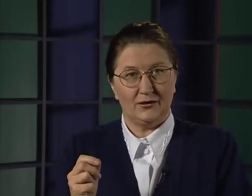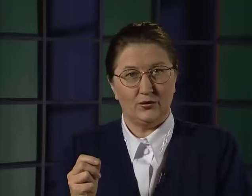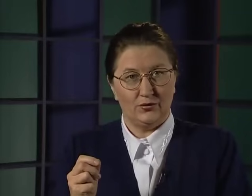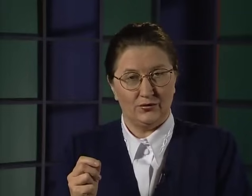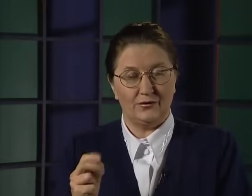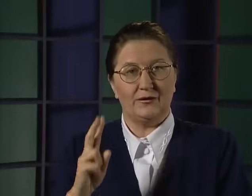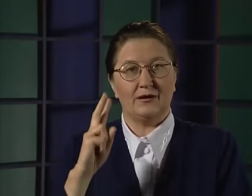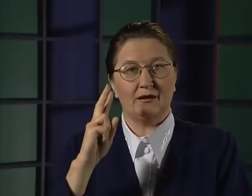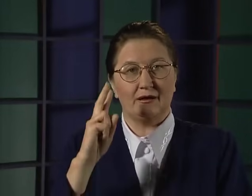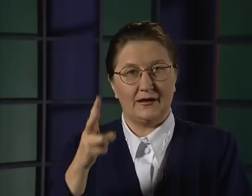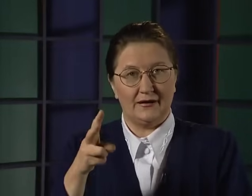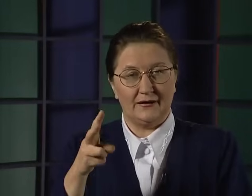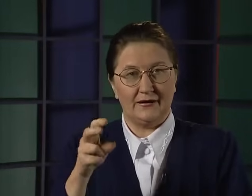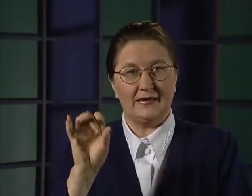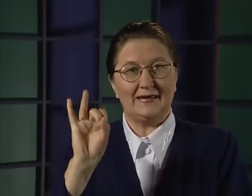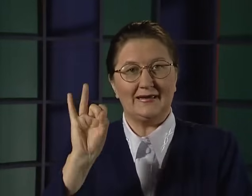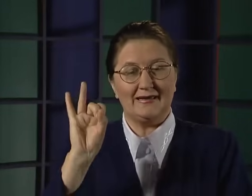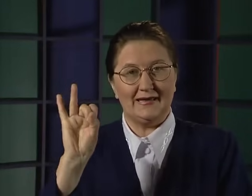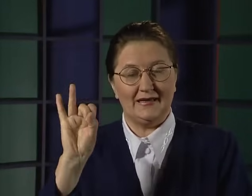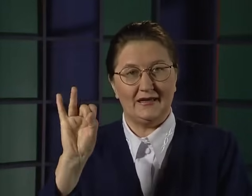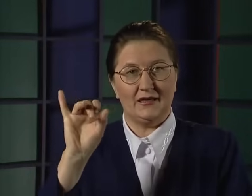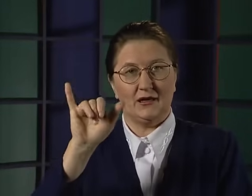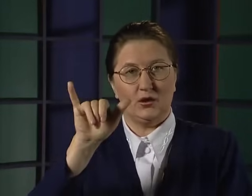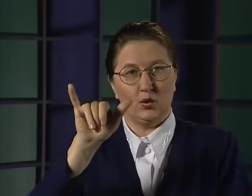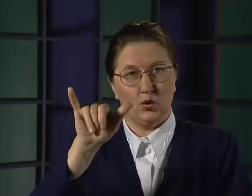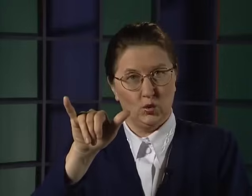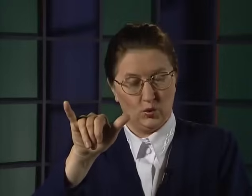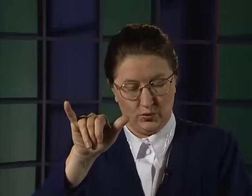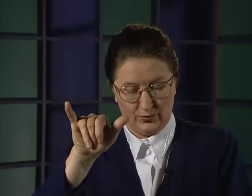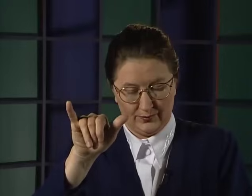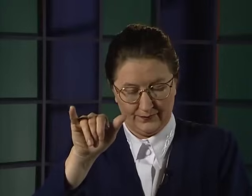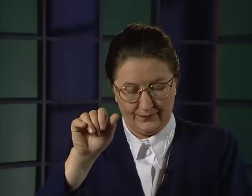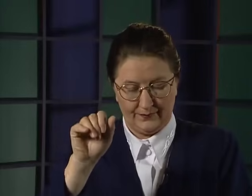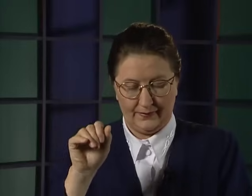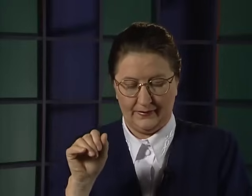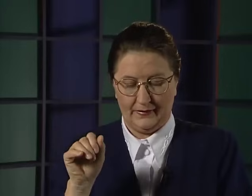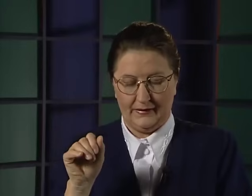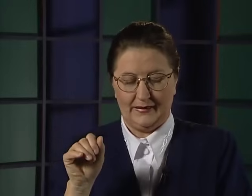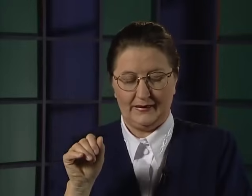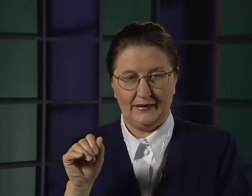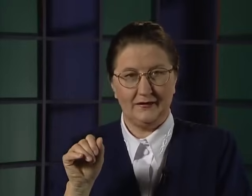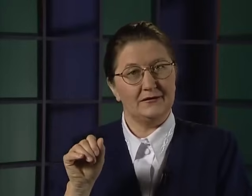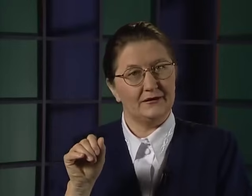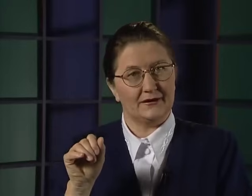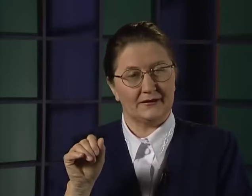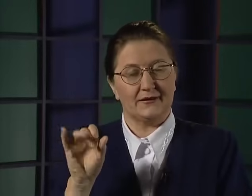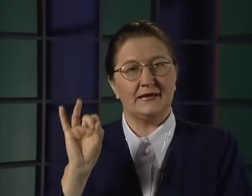«У», «К», «И», «У». «И» и краткое.